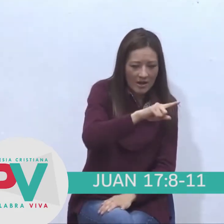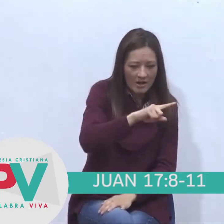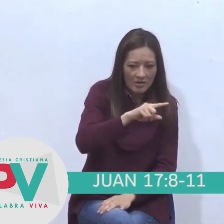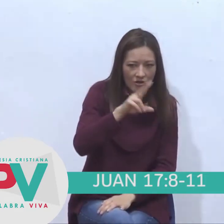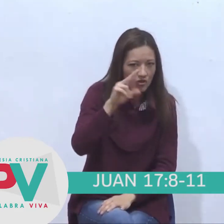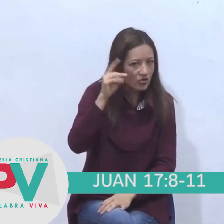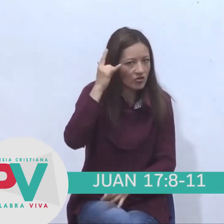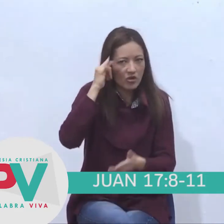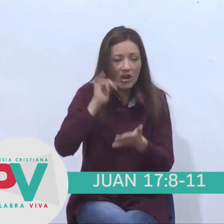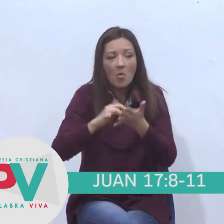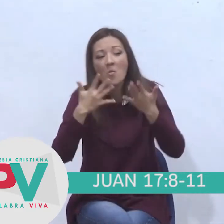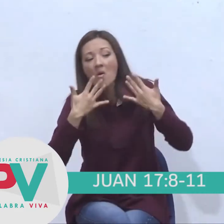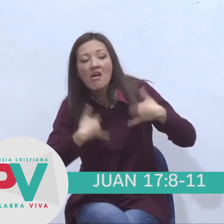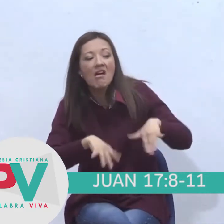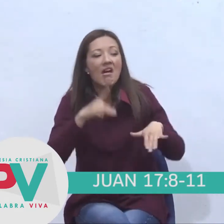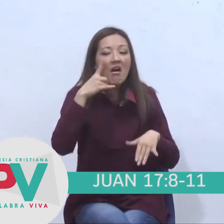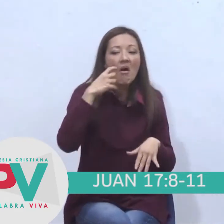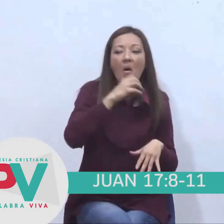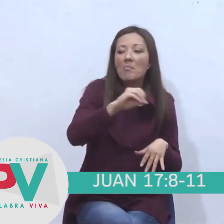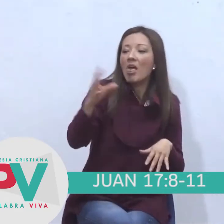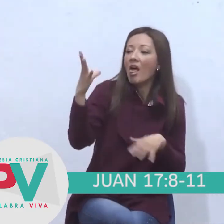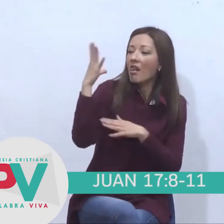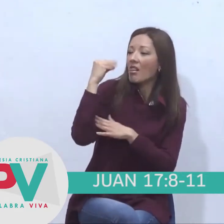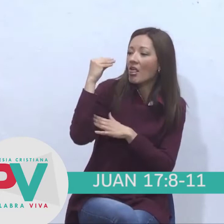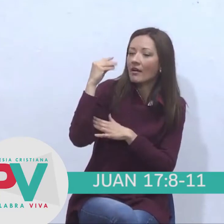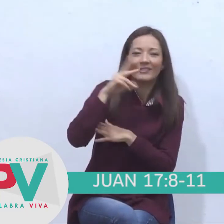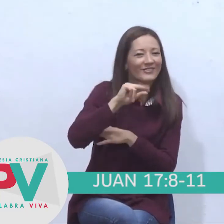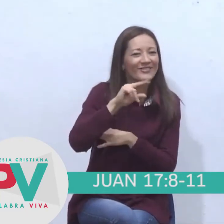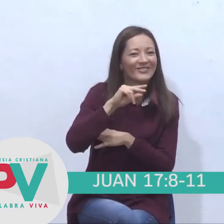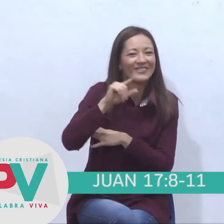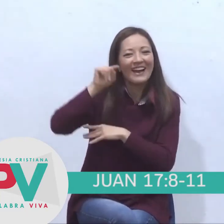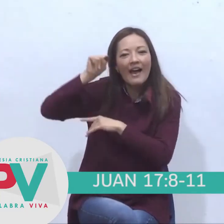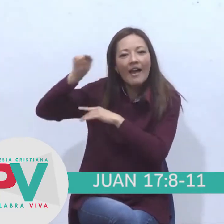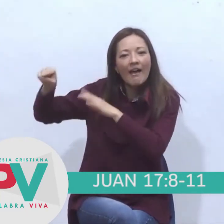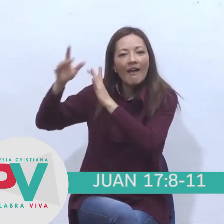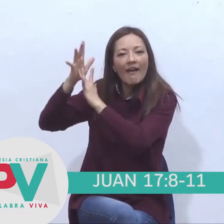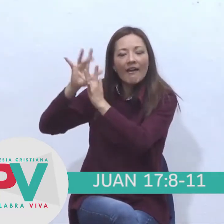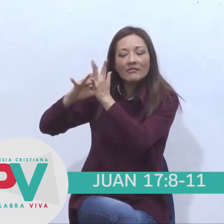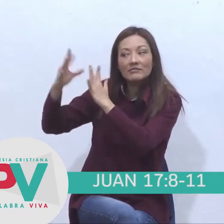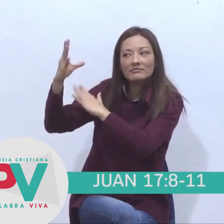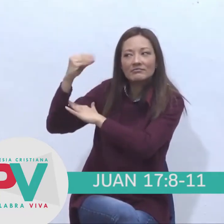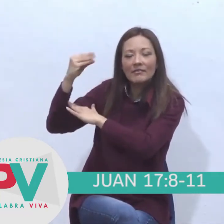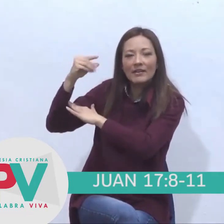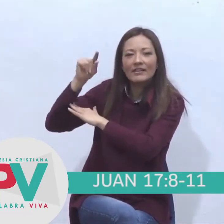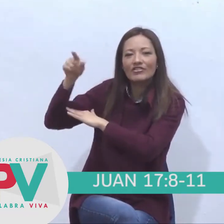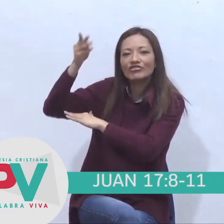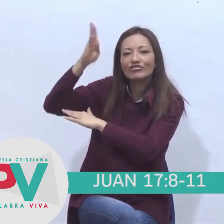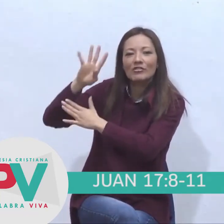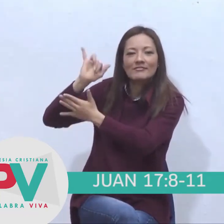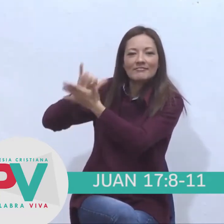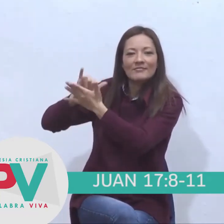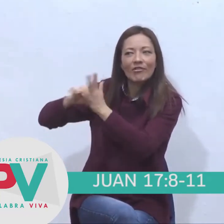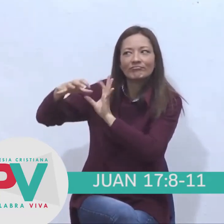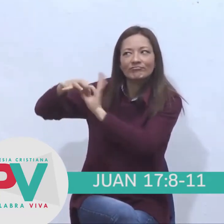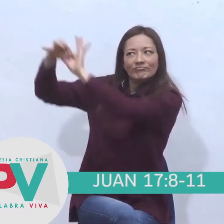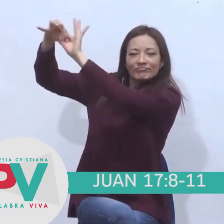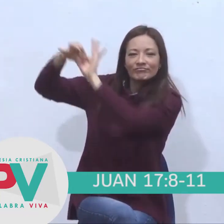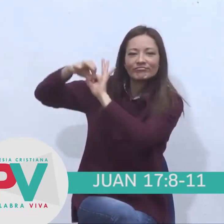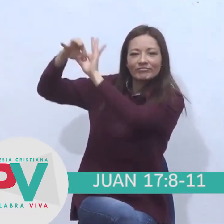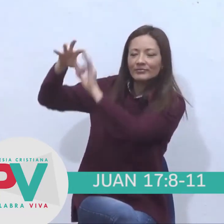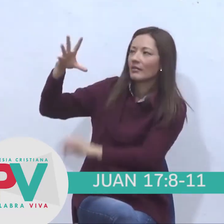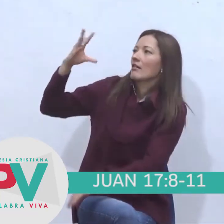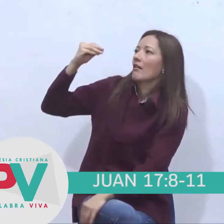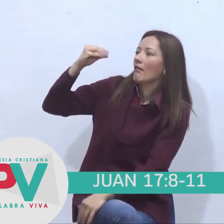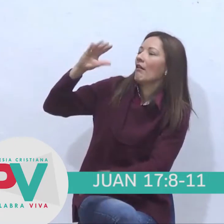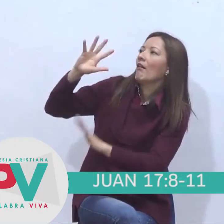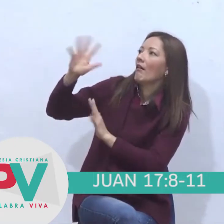hablando cualquier hombre, no. Ellos creyeron que quien les estaba hablando era Dios mismo en Cristo Jesús.